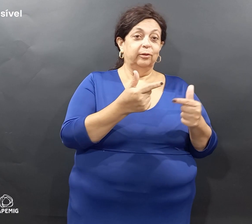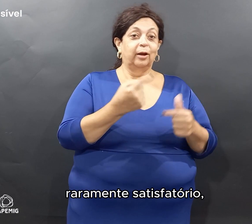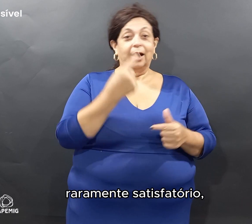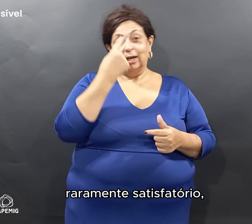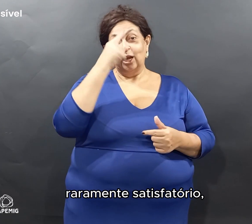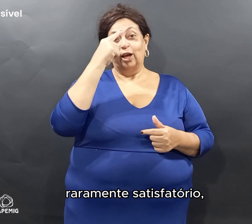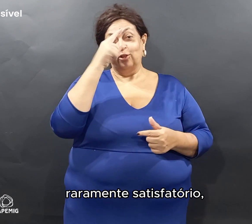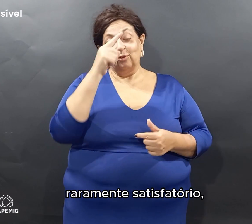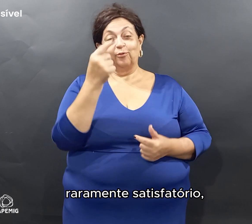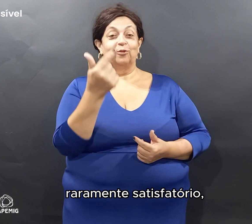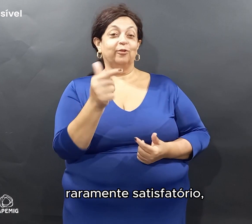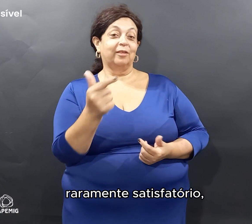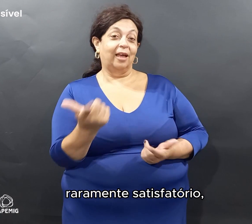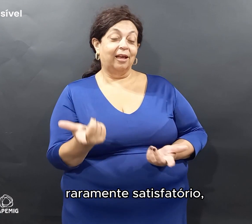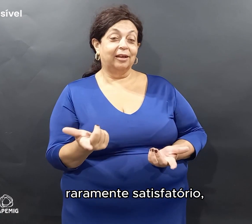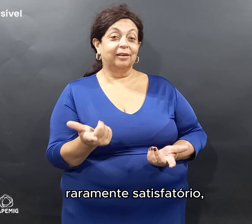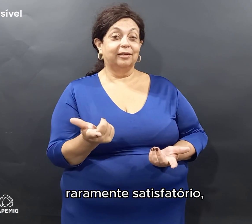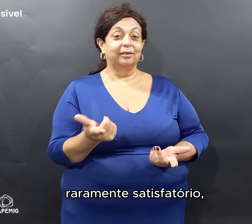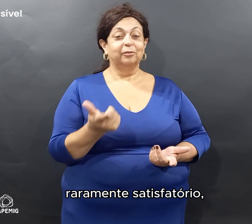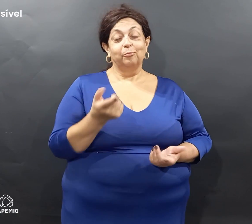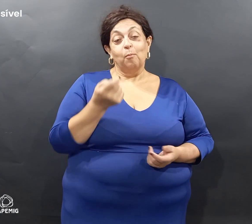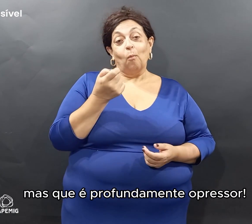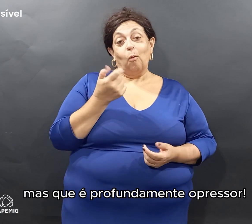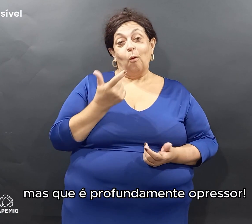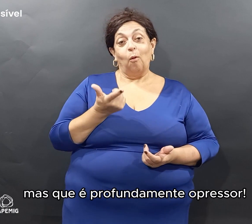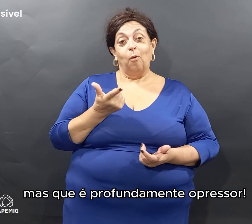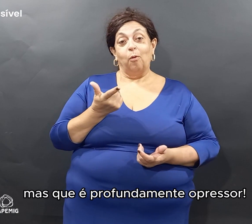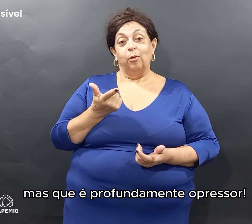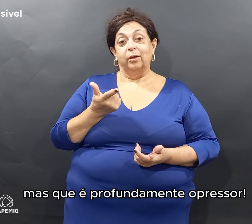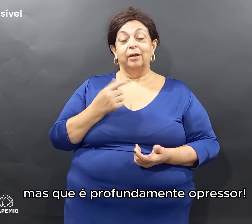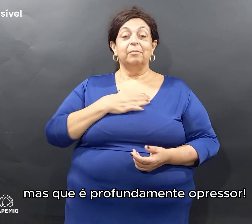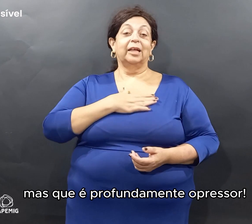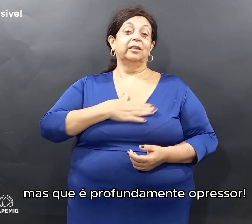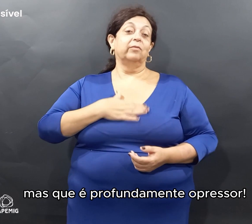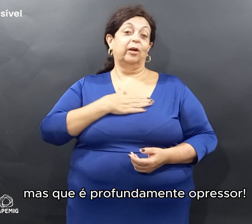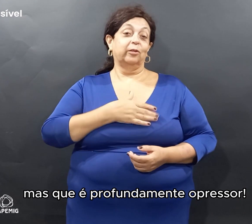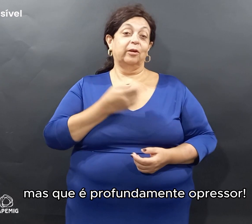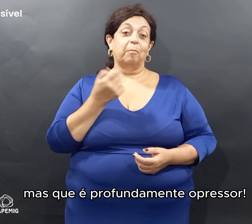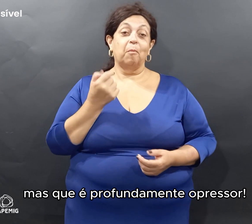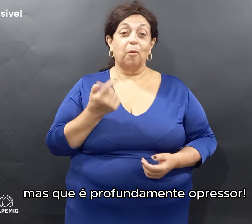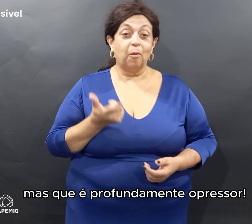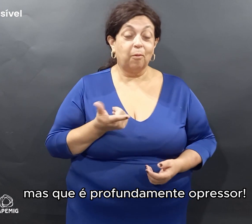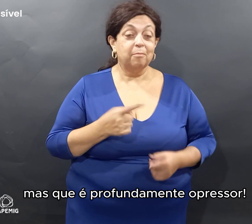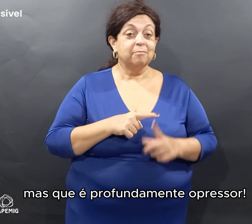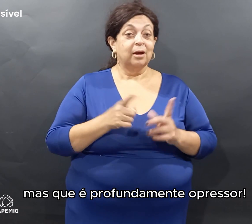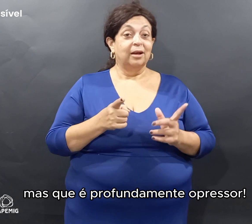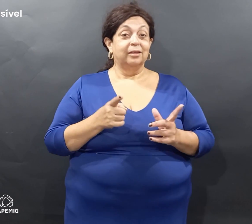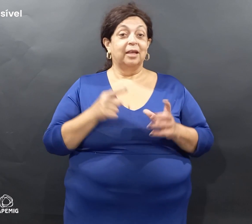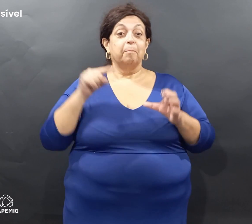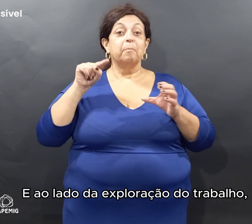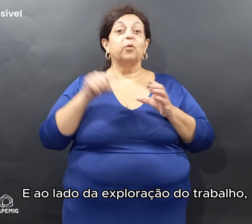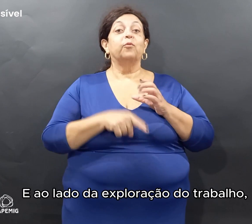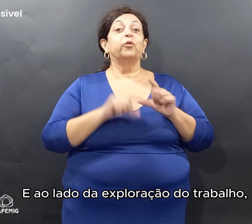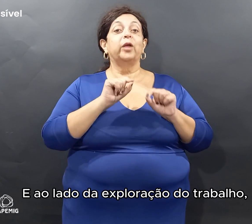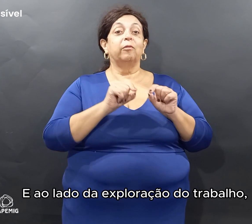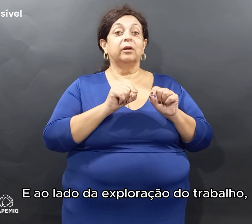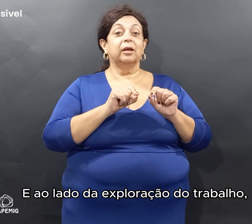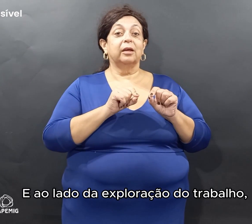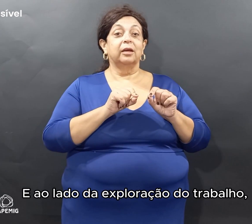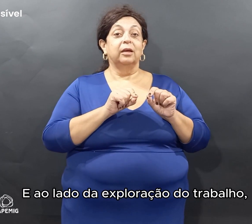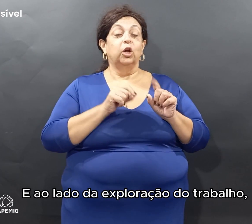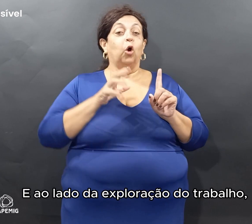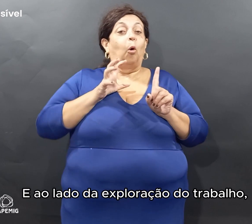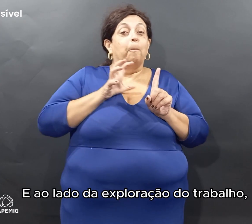criativo, raramente satisfatório, mas que é profundamente opressor. E ao lado